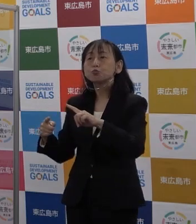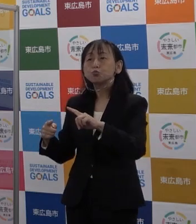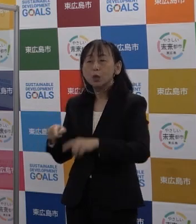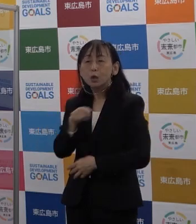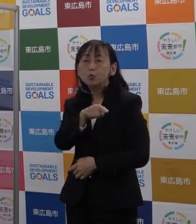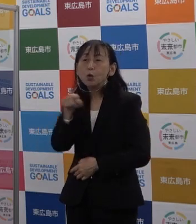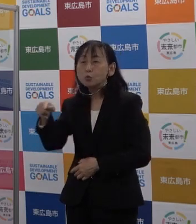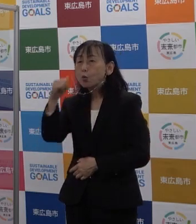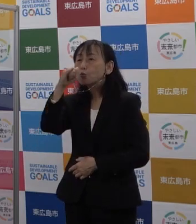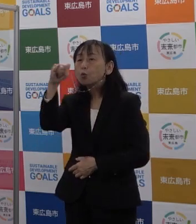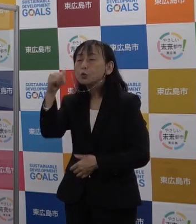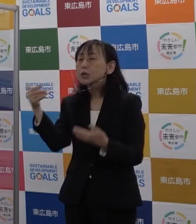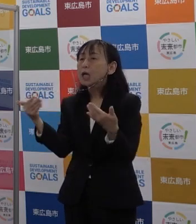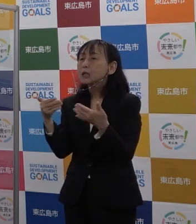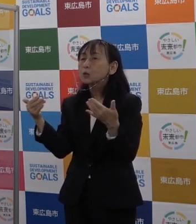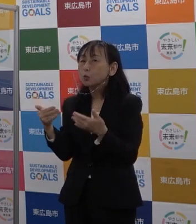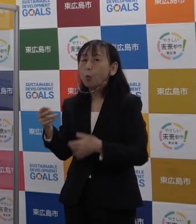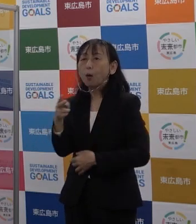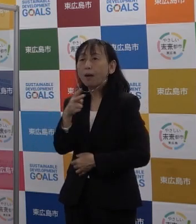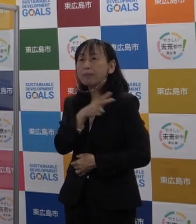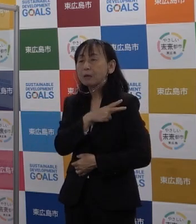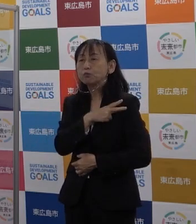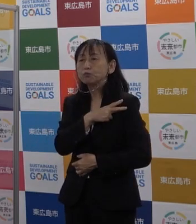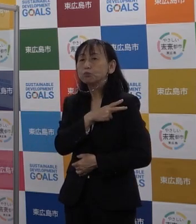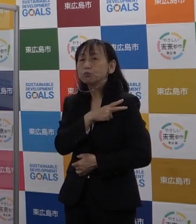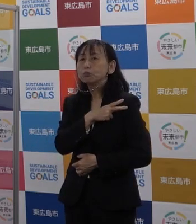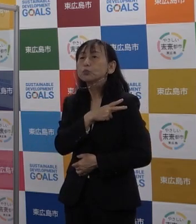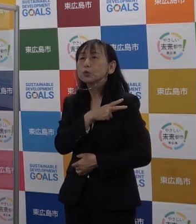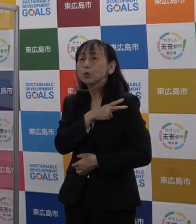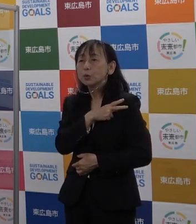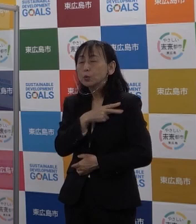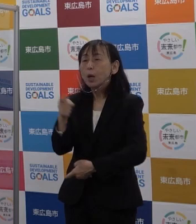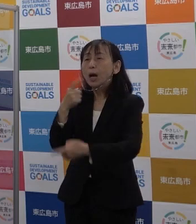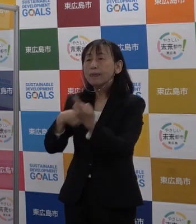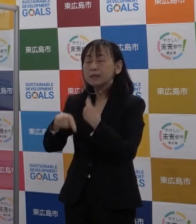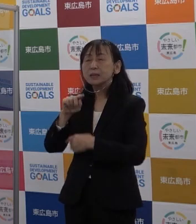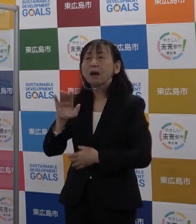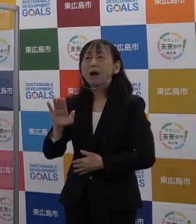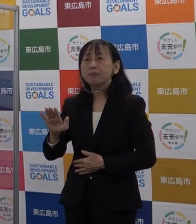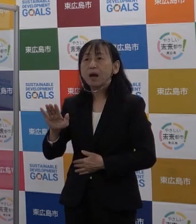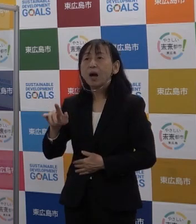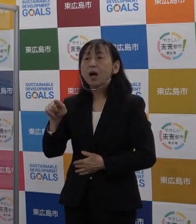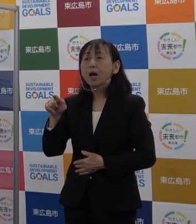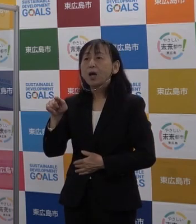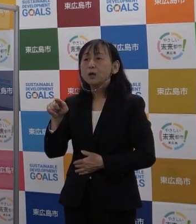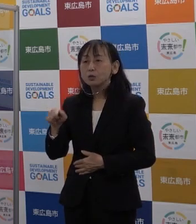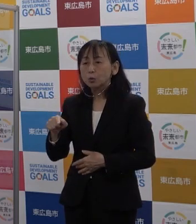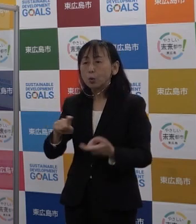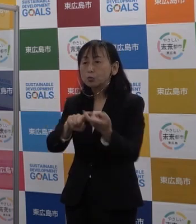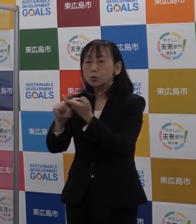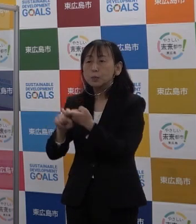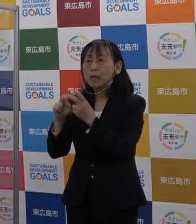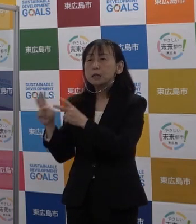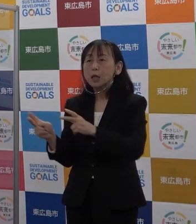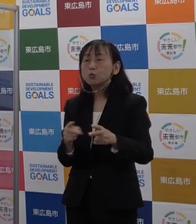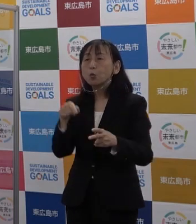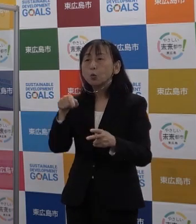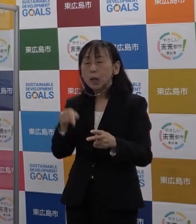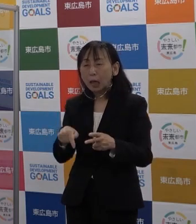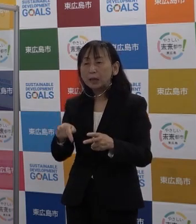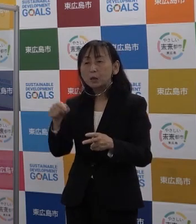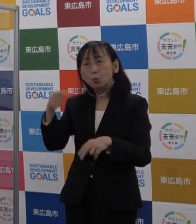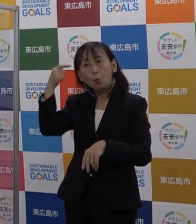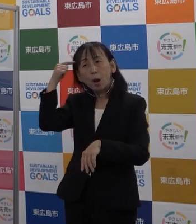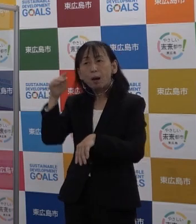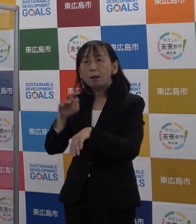分野の仕事を持つというようなことがよく指摘されておりましたけれども、この組合制度の中でそれが実現できるんじゃない